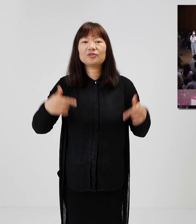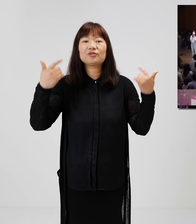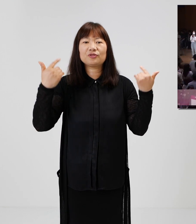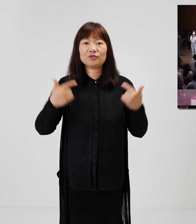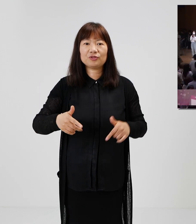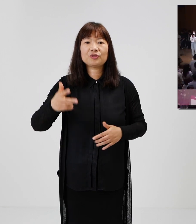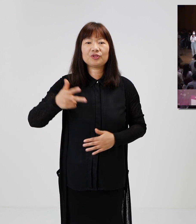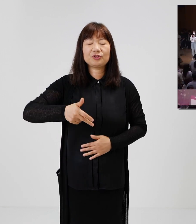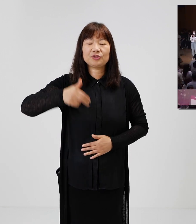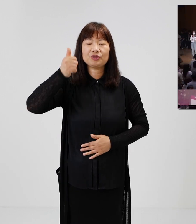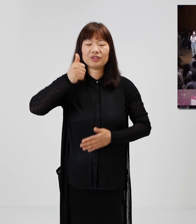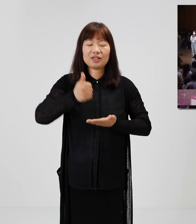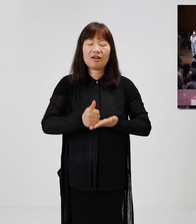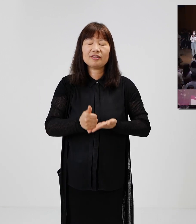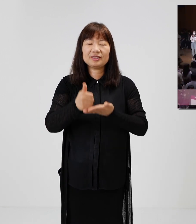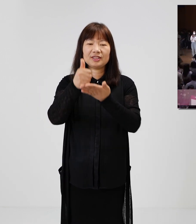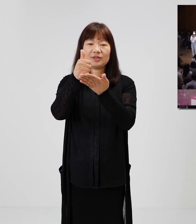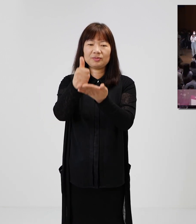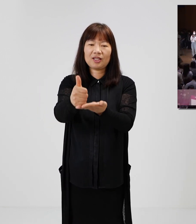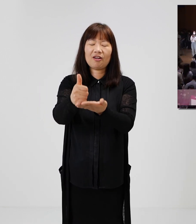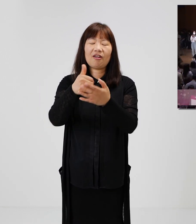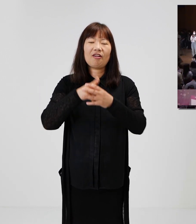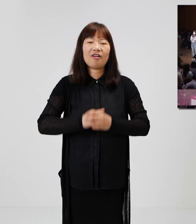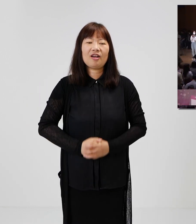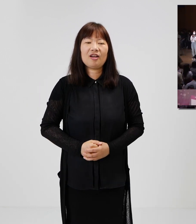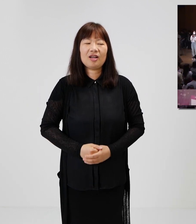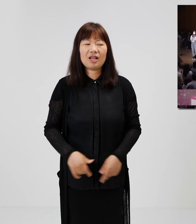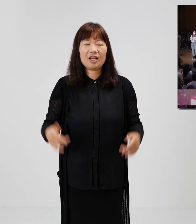날마다 주를 섬기며